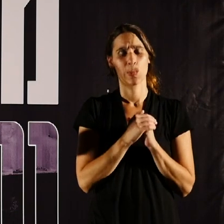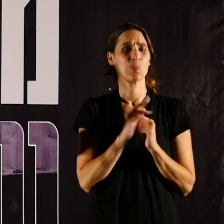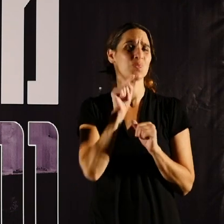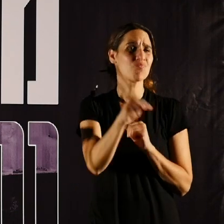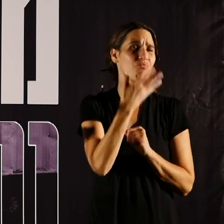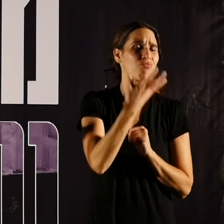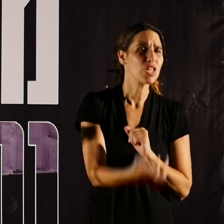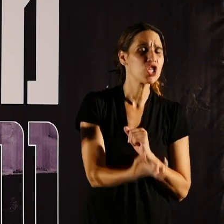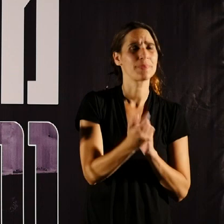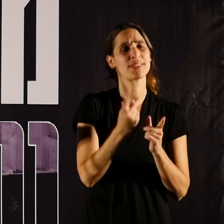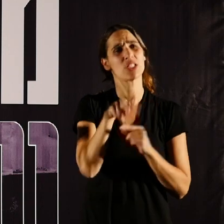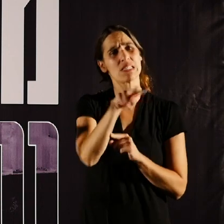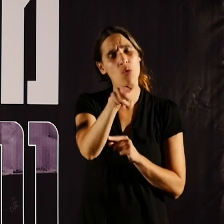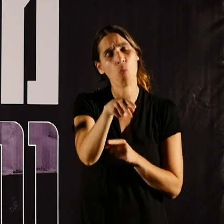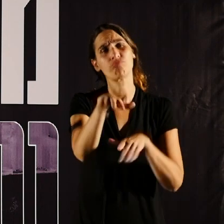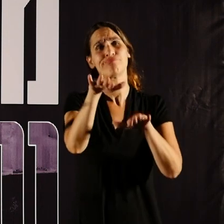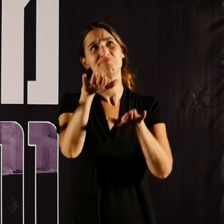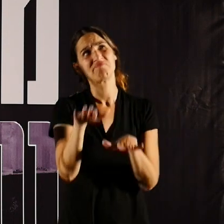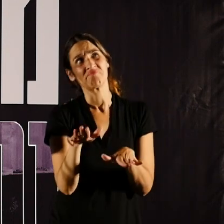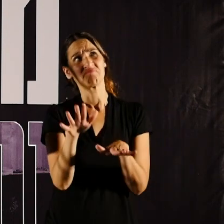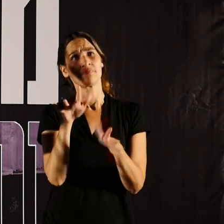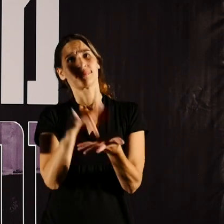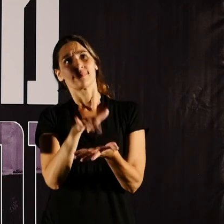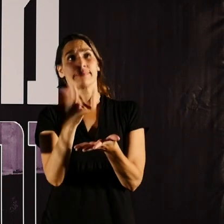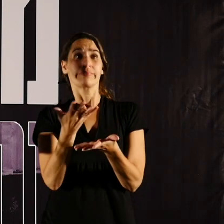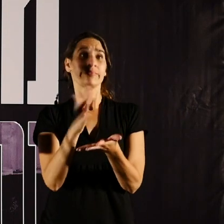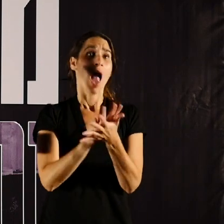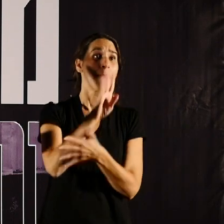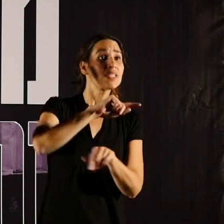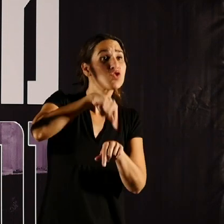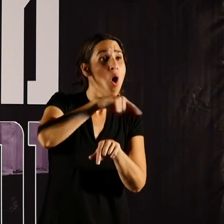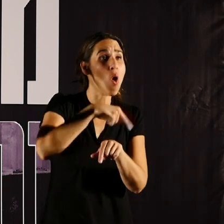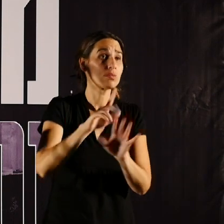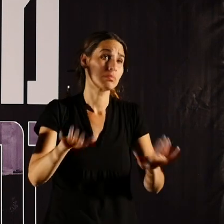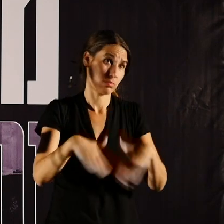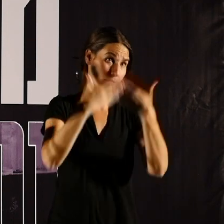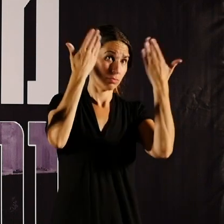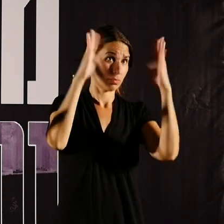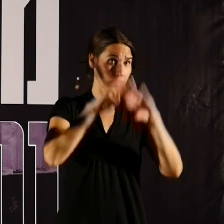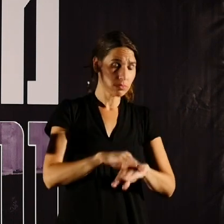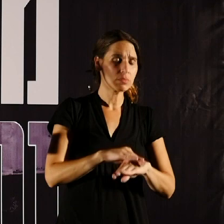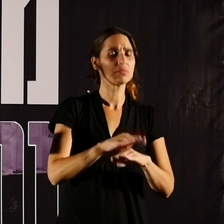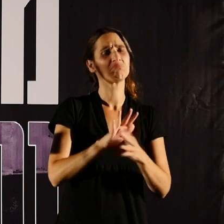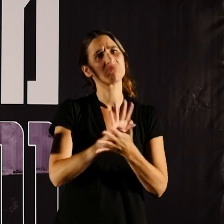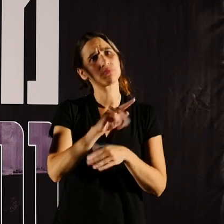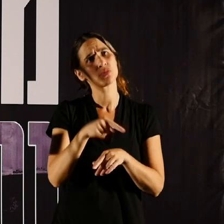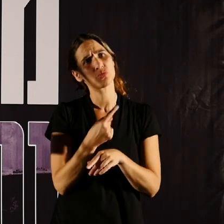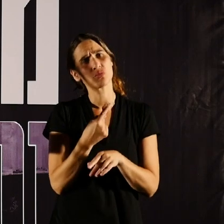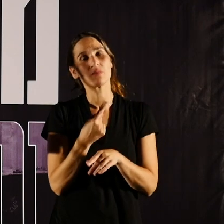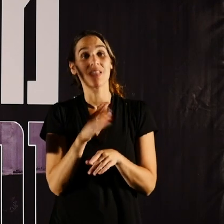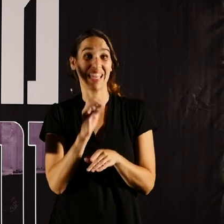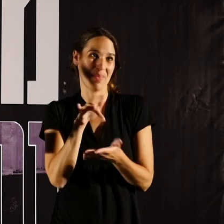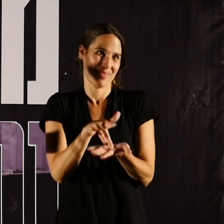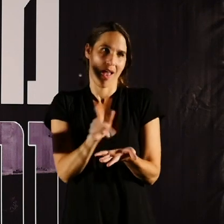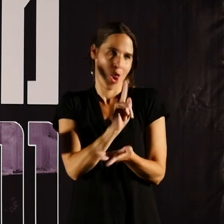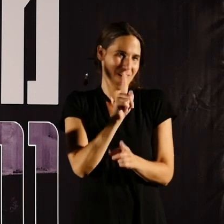של סיור היה יושב שם להערכתי באזור ה-14 שעות מתוך היממה ואם אתה שם הם לא יבואו מן